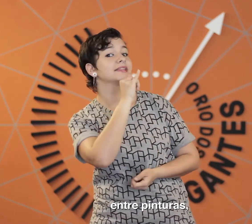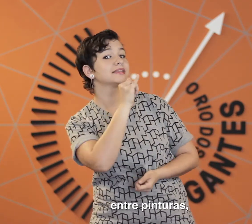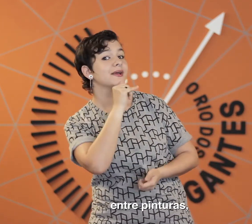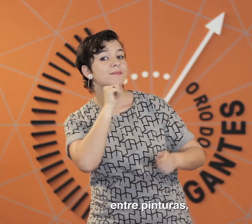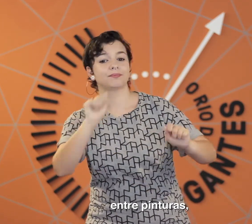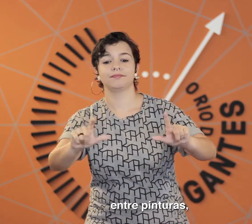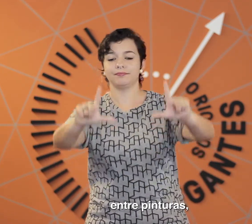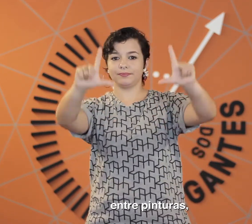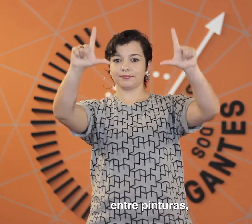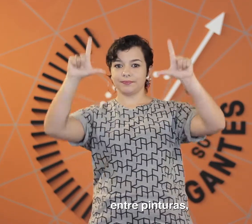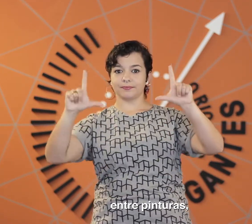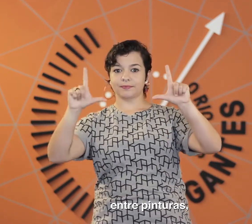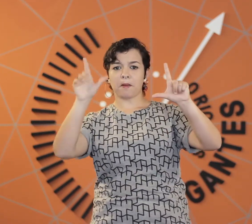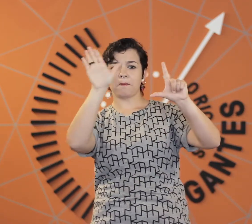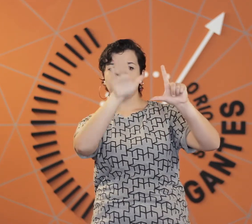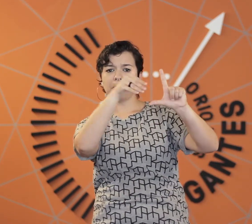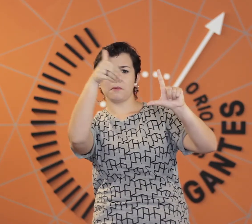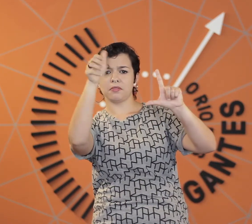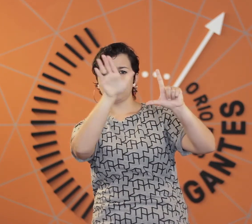entre pinturas,